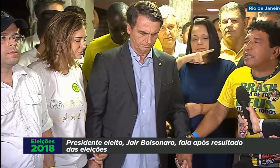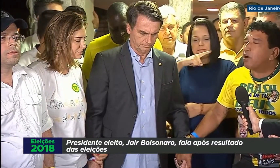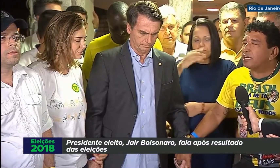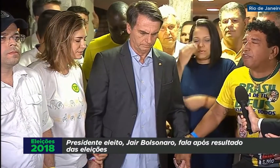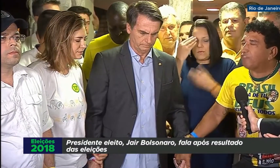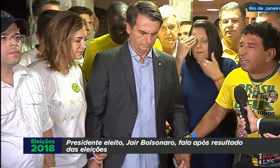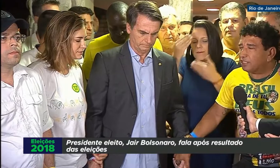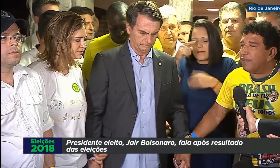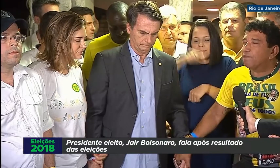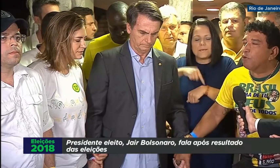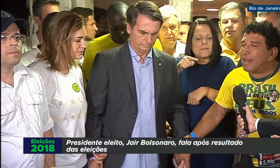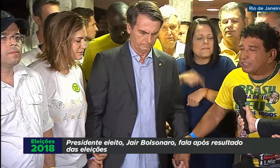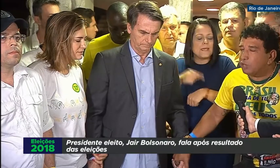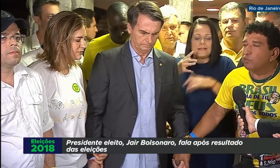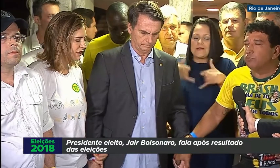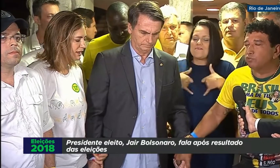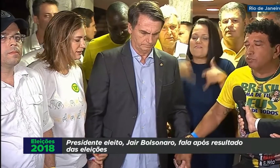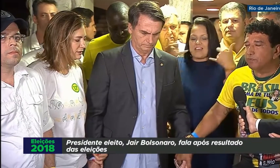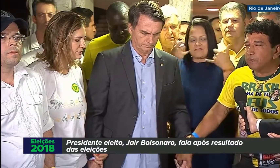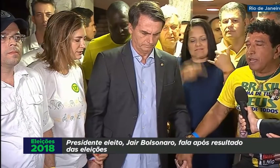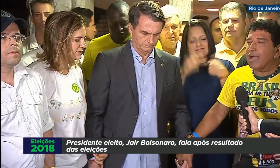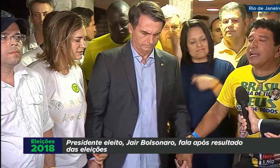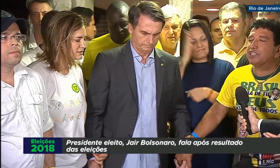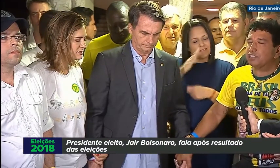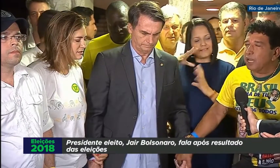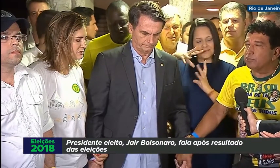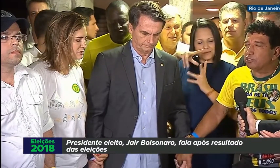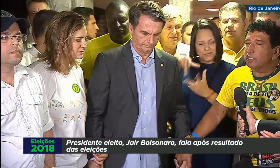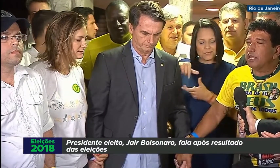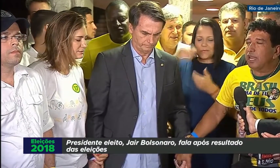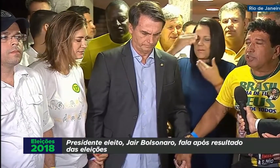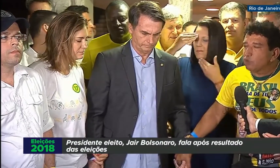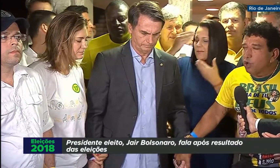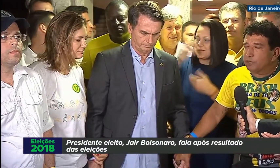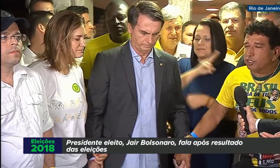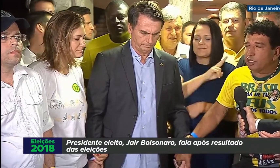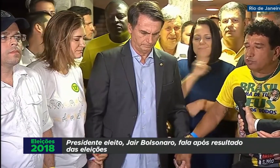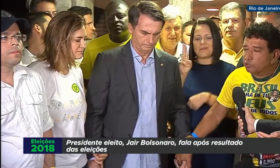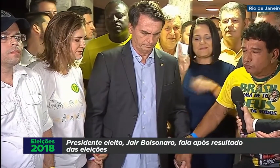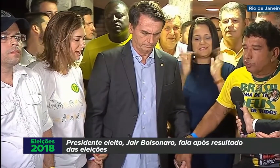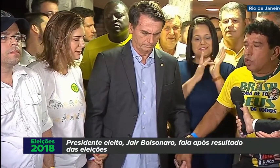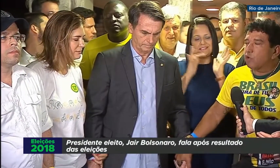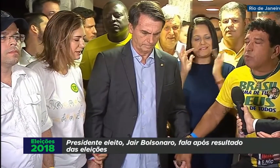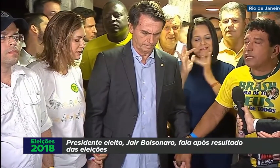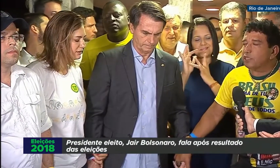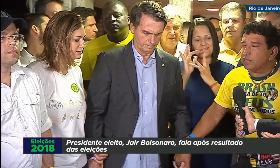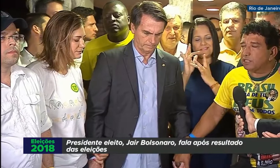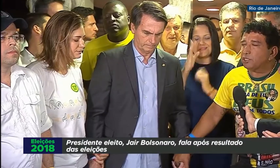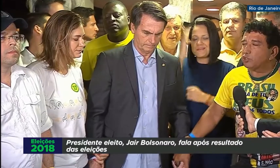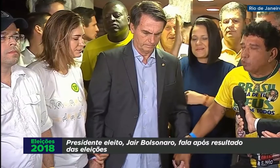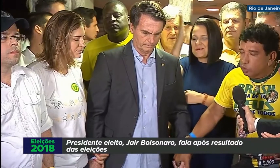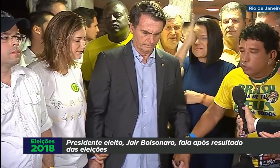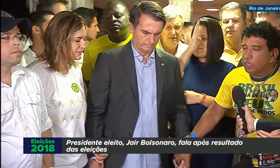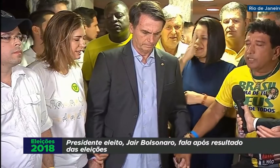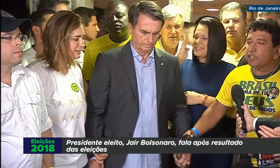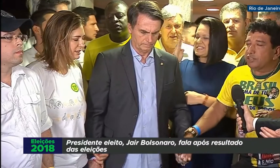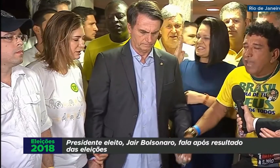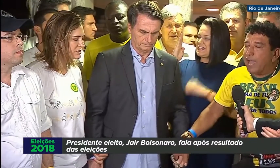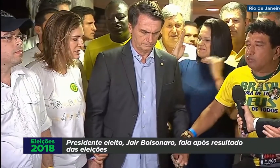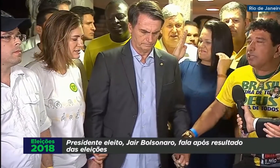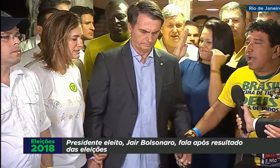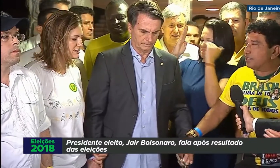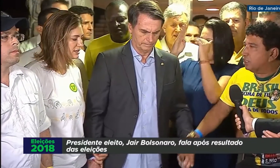Obrigado por essa hora de festa no Brasil e no mundo. Agradecemos em nome de Jesus. O Brasil acima de tudo